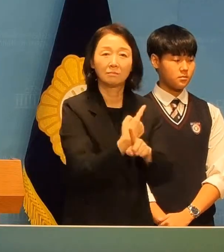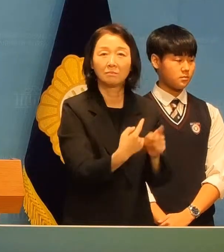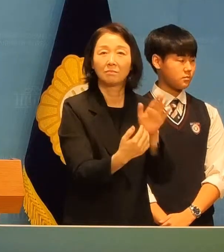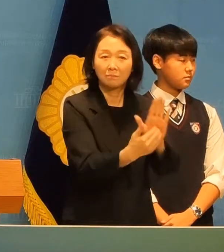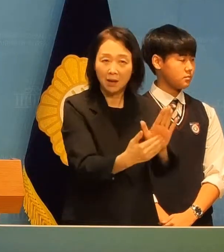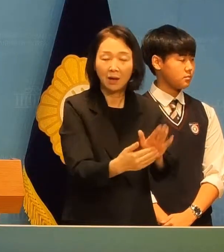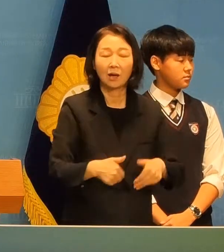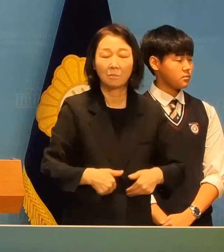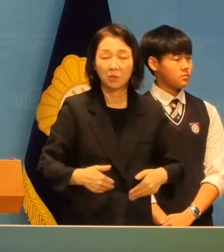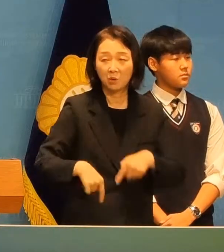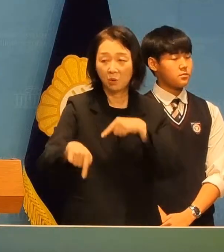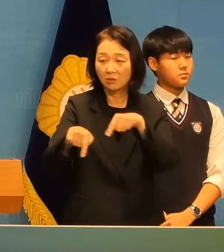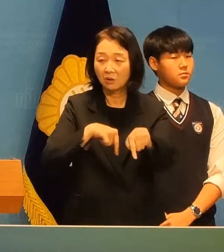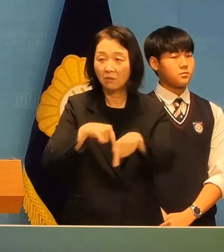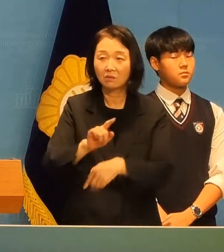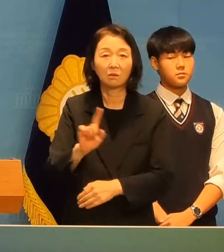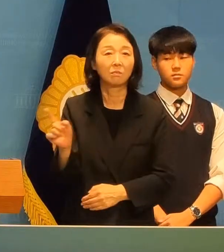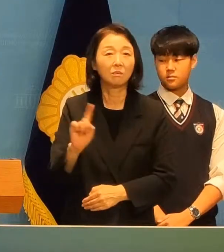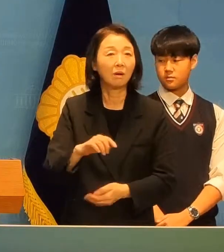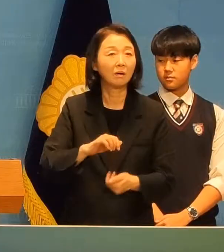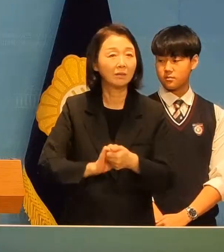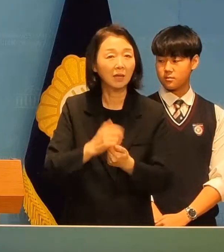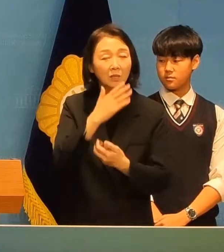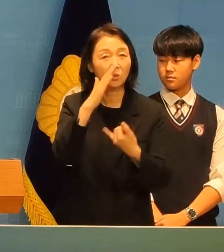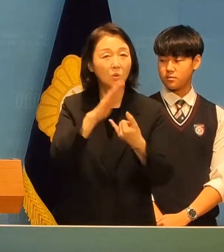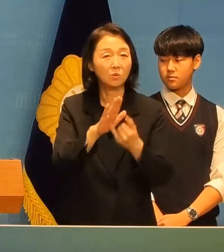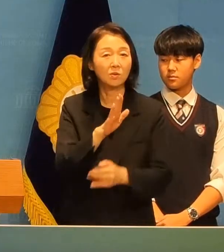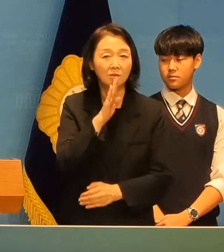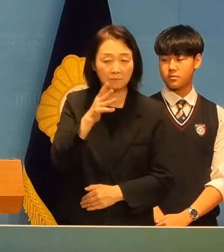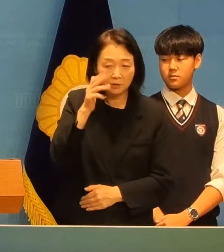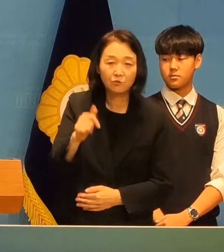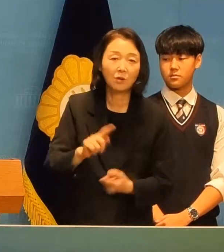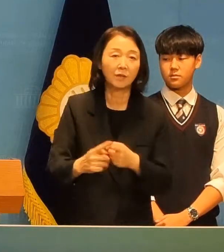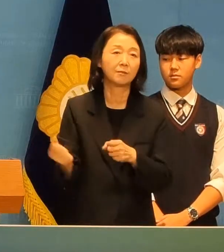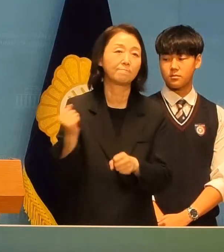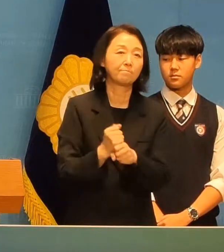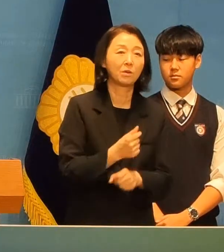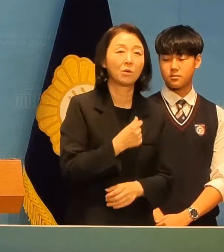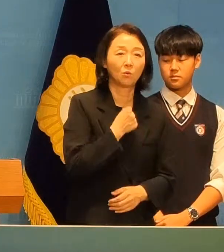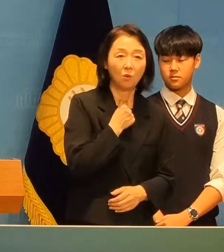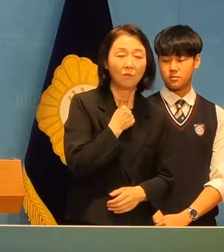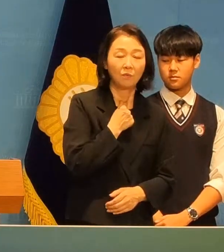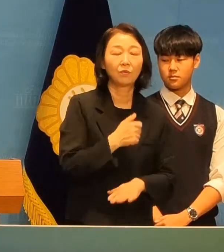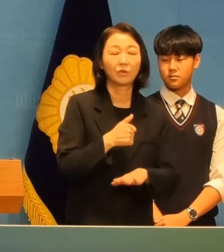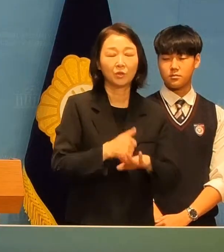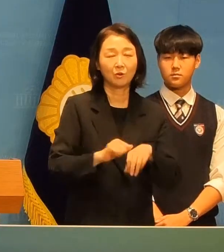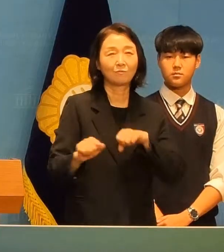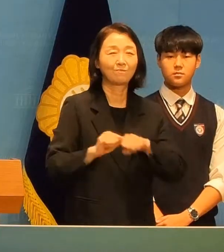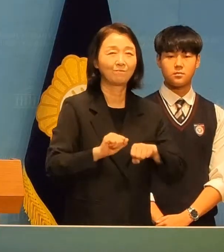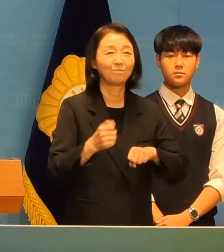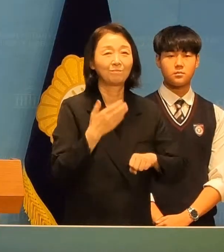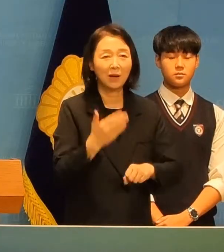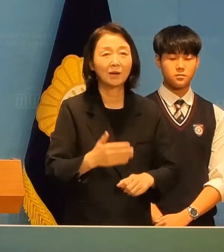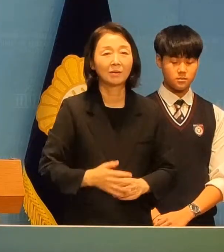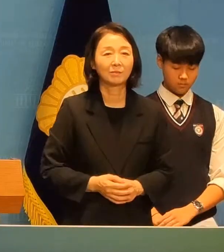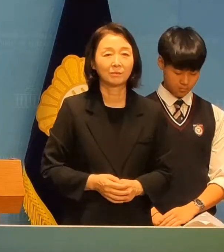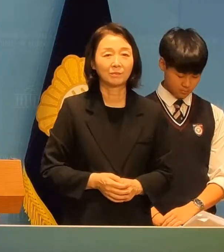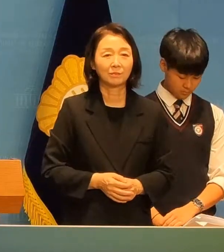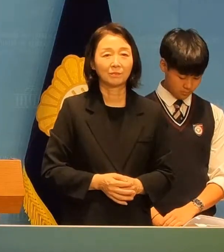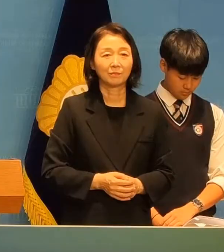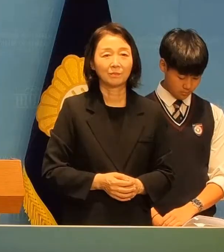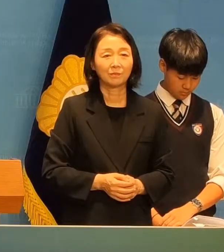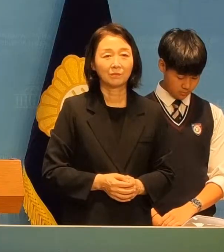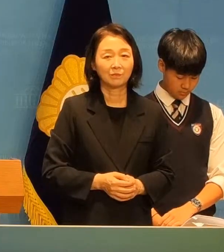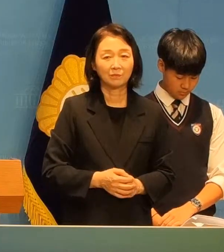중립이라는 미명으로 제한되었던 청소년의 진정한 주권을 되찾아오기 위한 별동대가 될 것입니다.